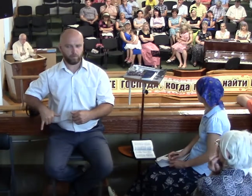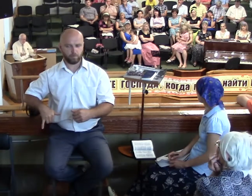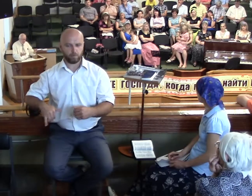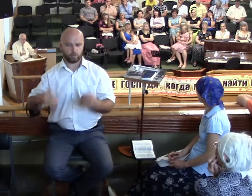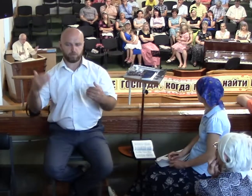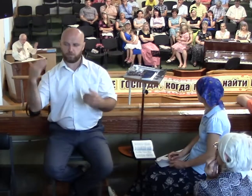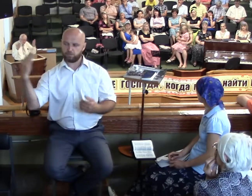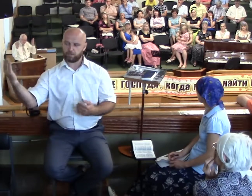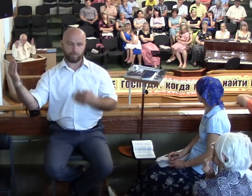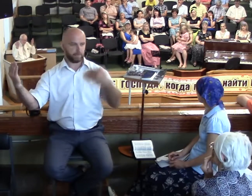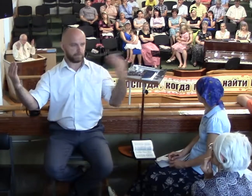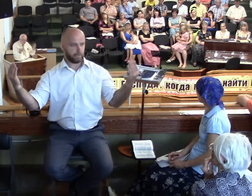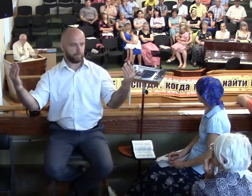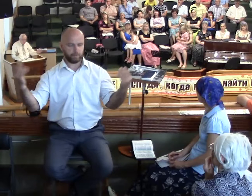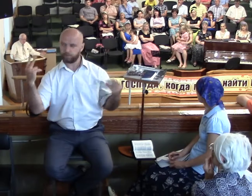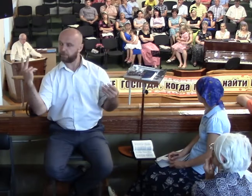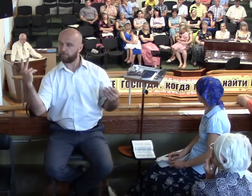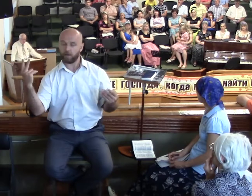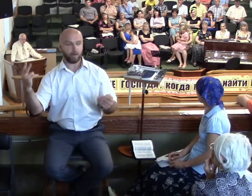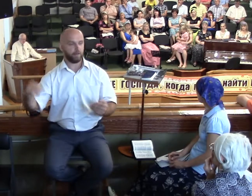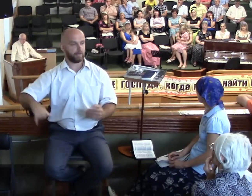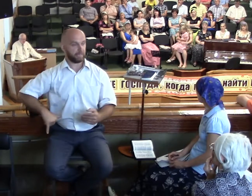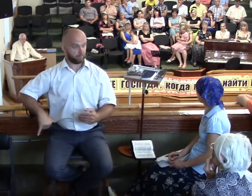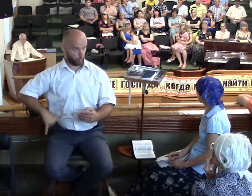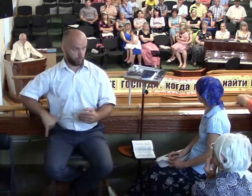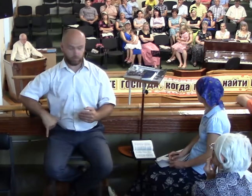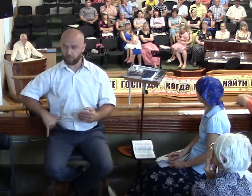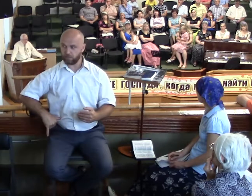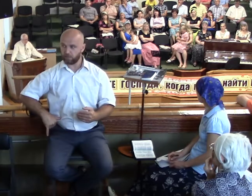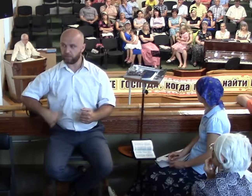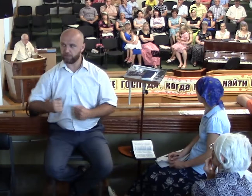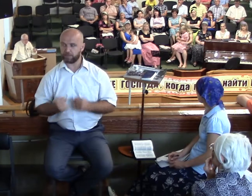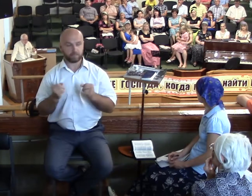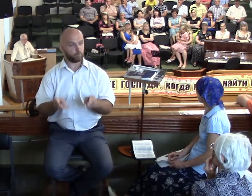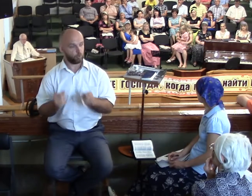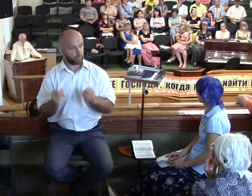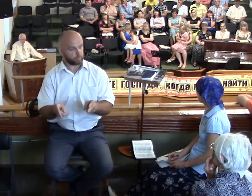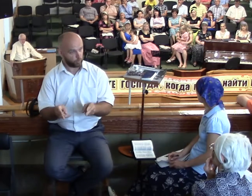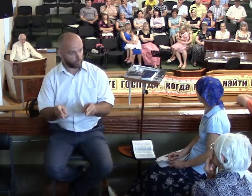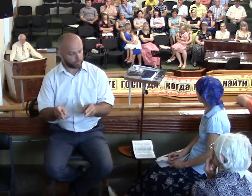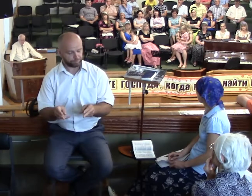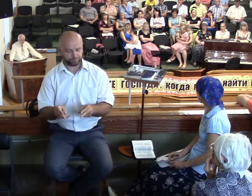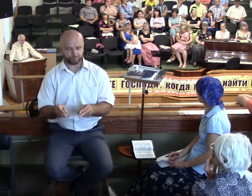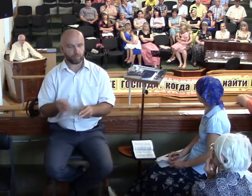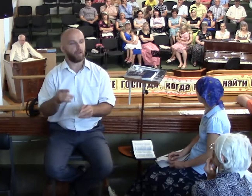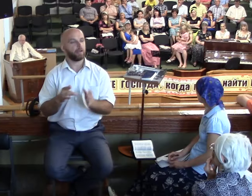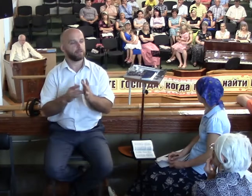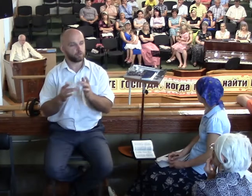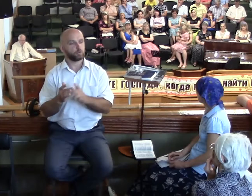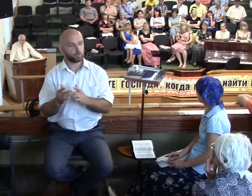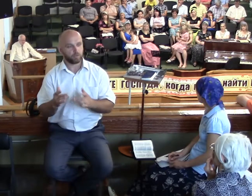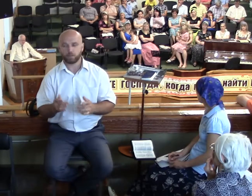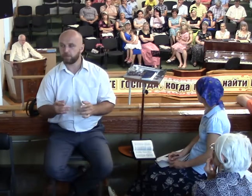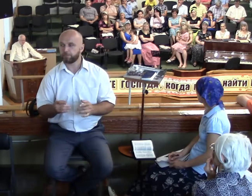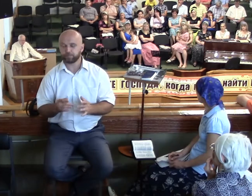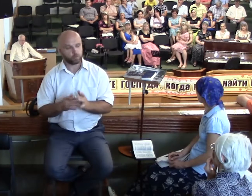нему, его распяли между разбойниками. Иисус говорил, в это время Он говорил, «Отче,